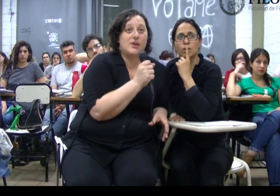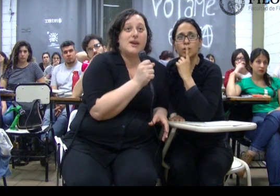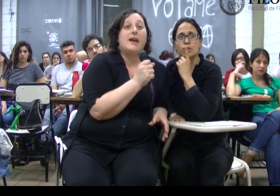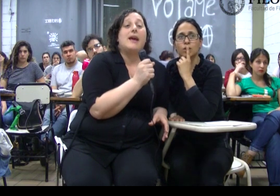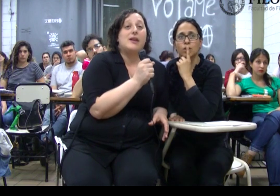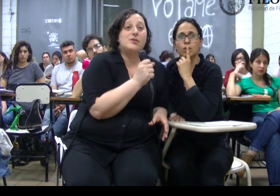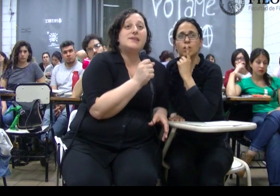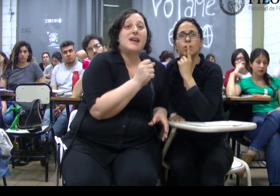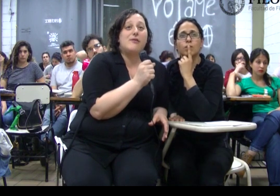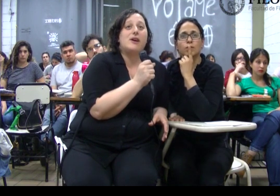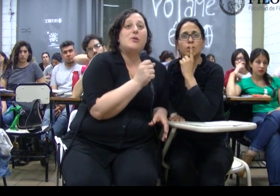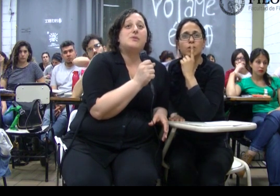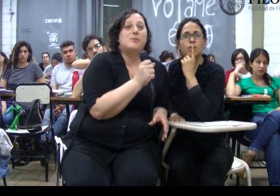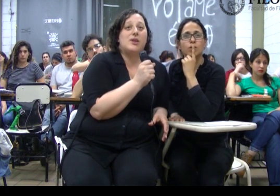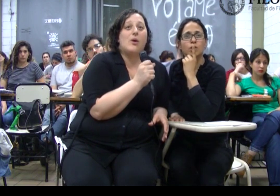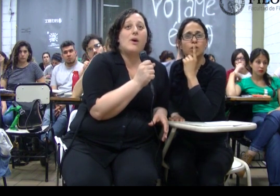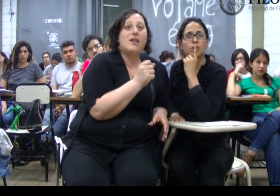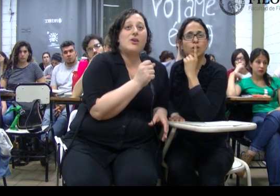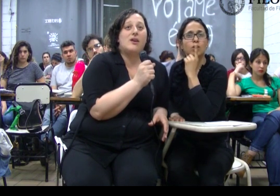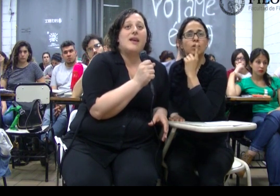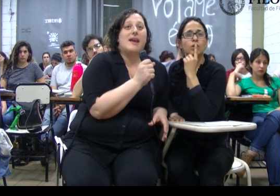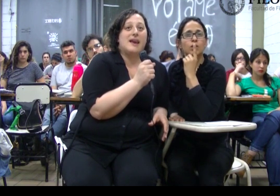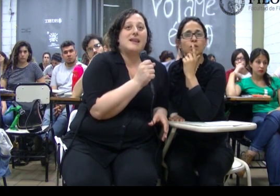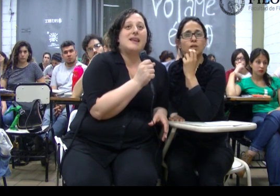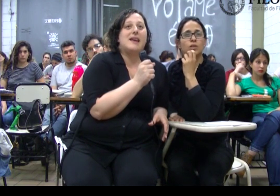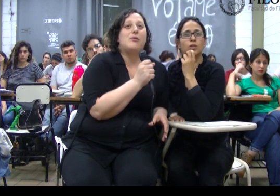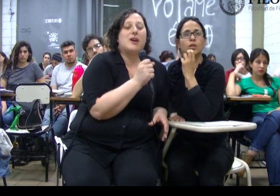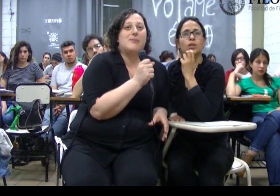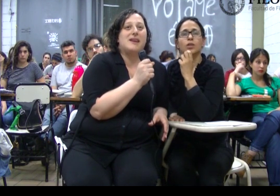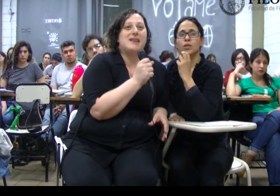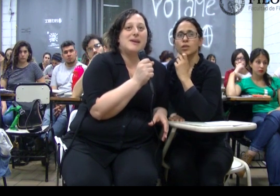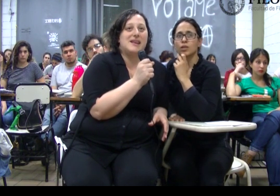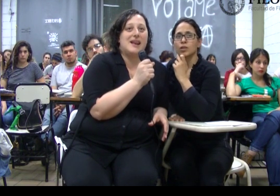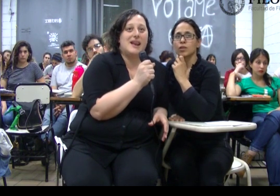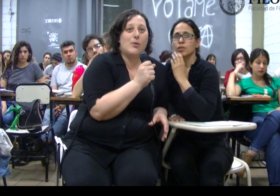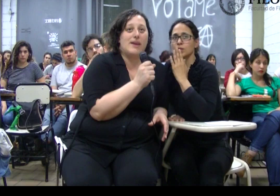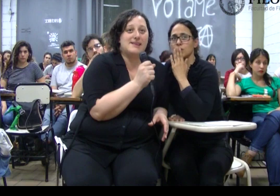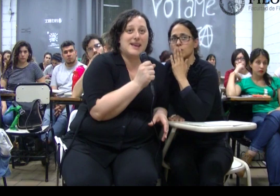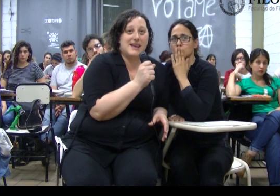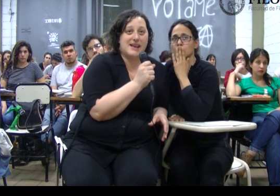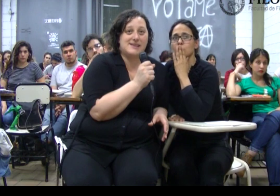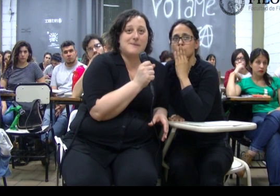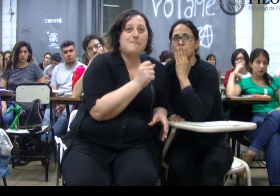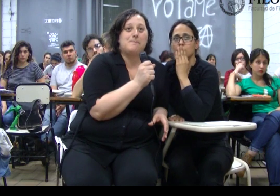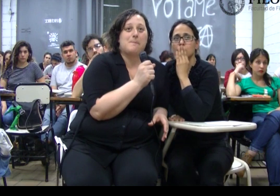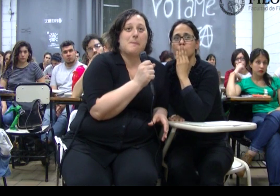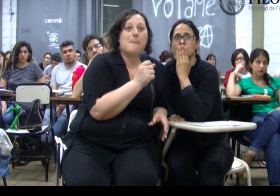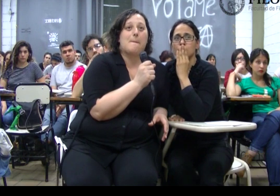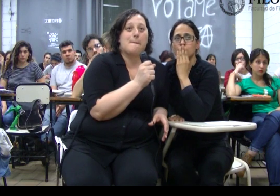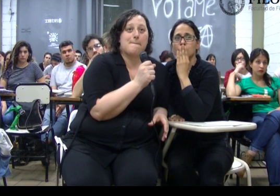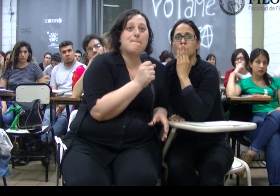información. Entonces ahí fue que nos pusimos de acuerdo en que teníamos que armar este material en lengua de señas.